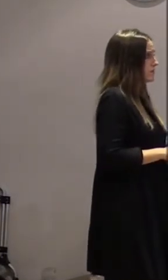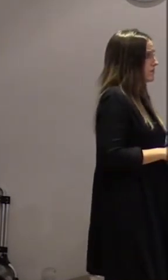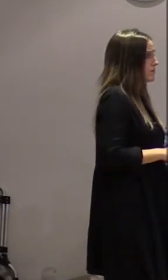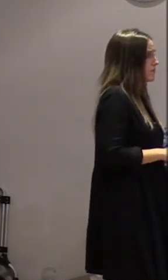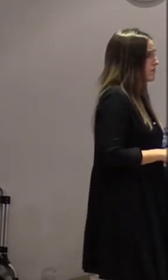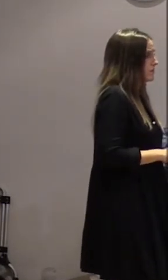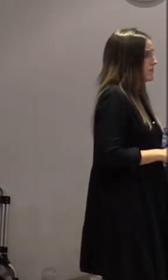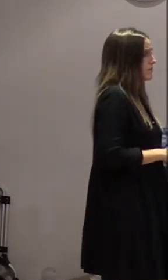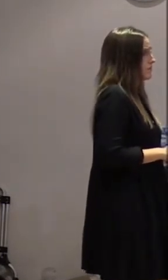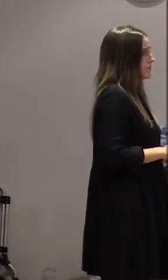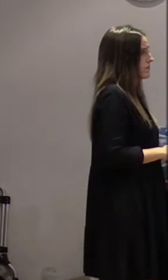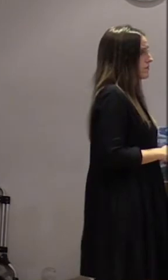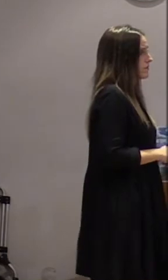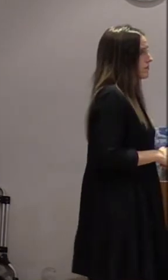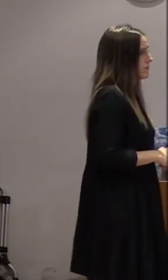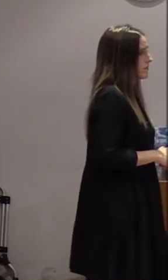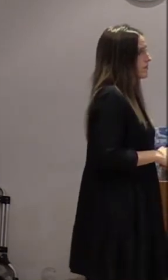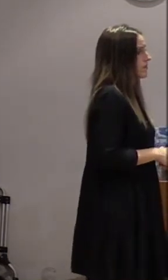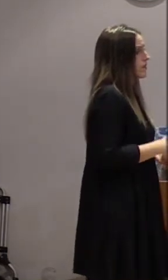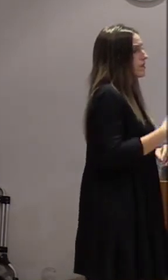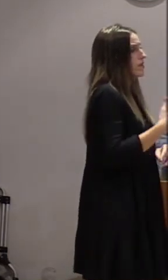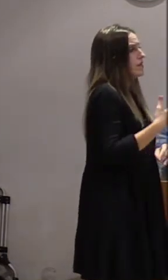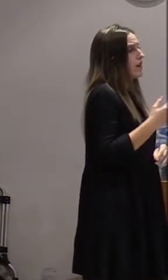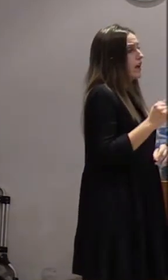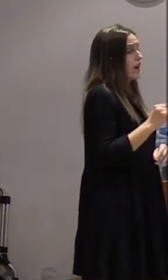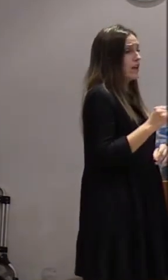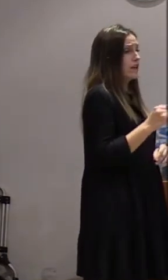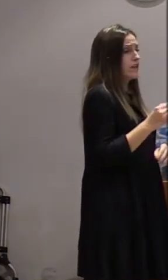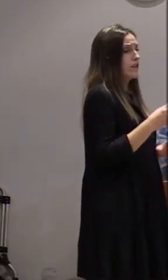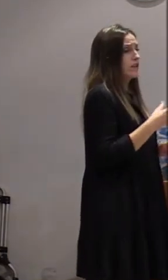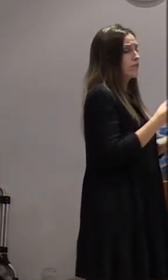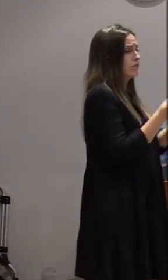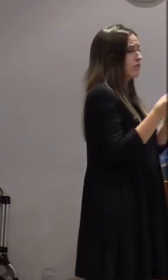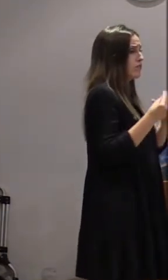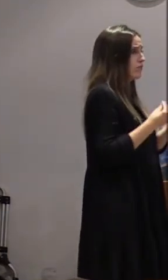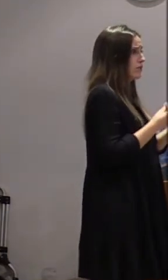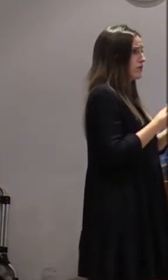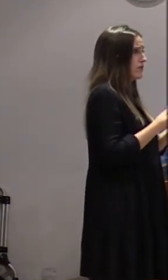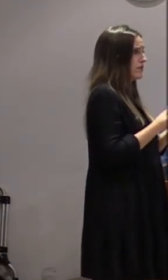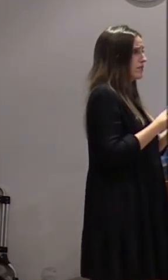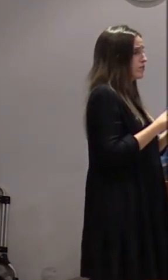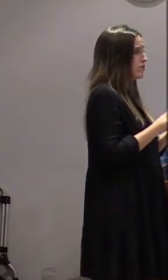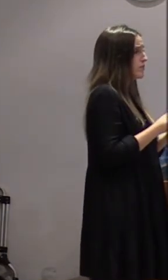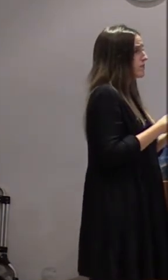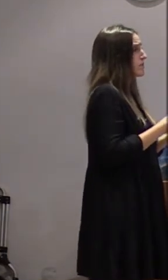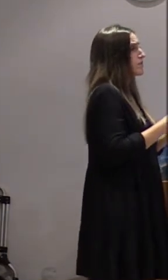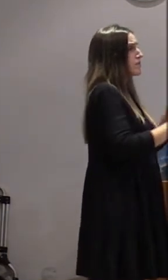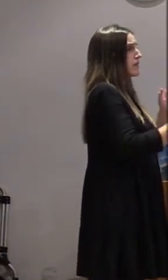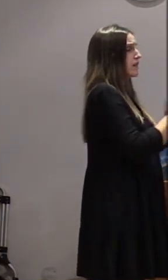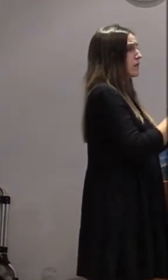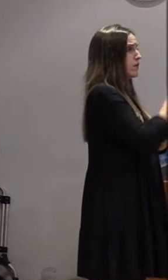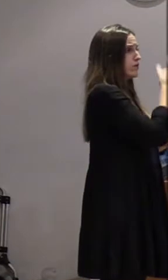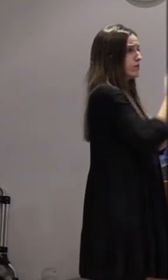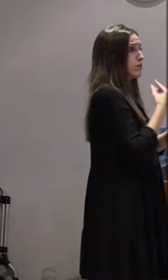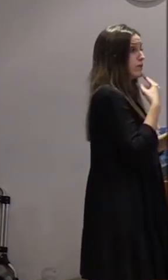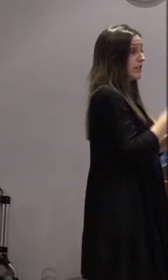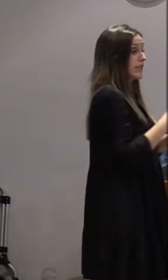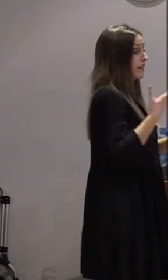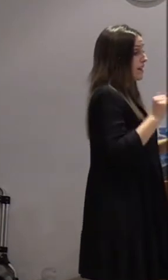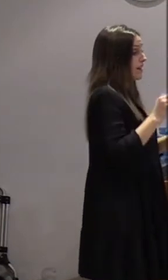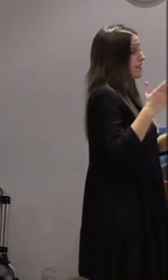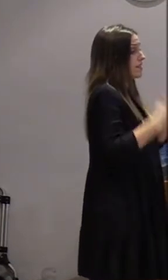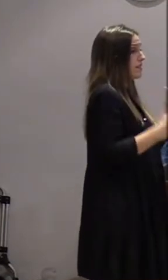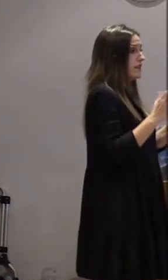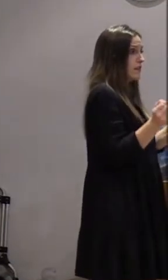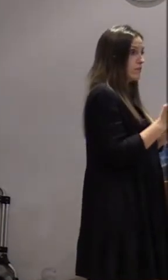de eso, existen muchísimos grabados y pinturas que testimonian que durante ese periodo tan frío hubo inviernos